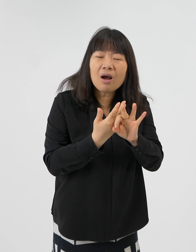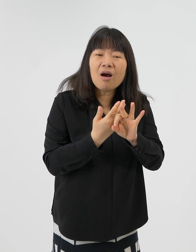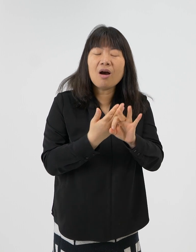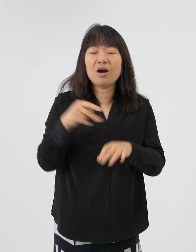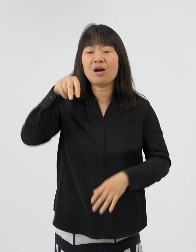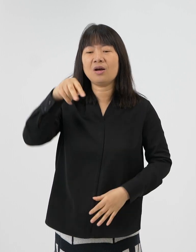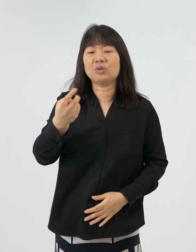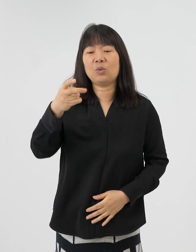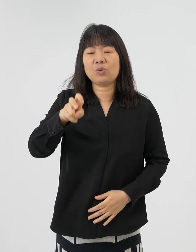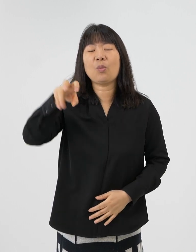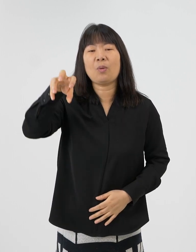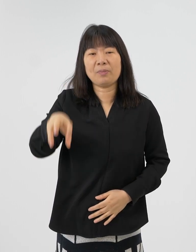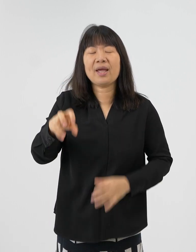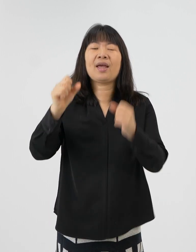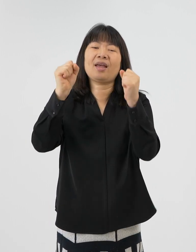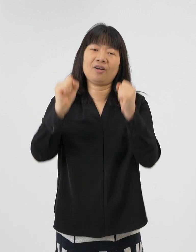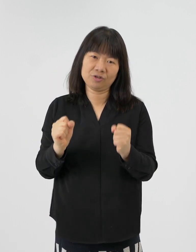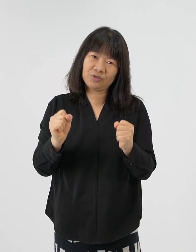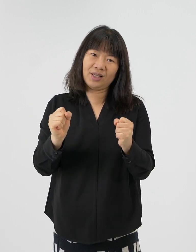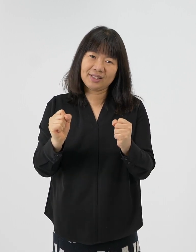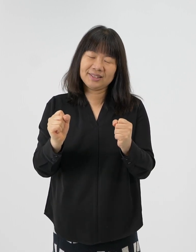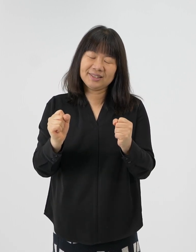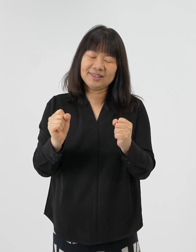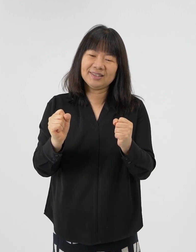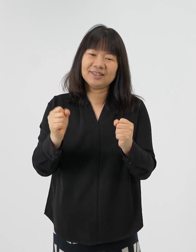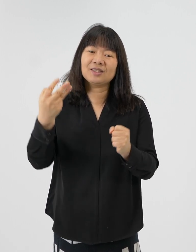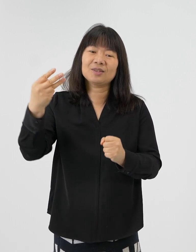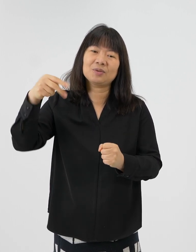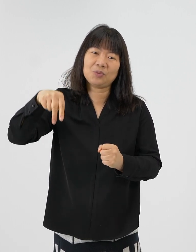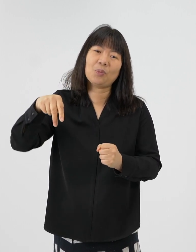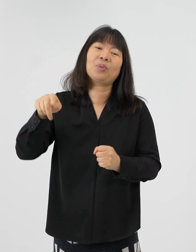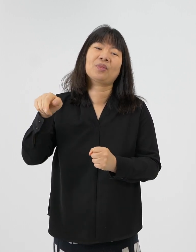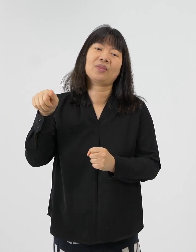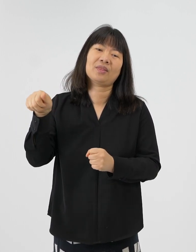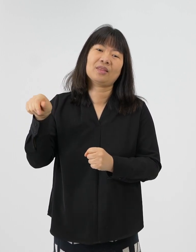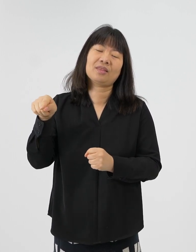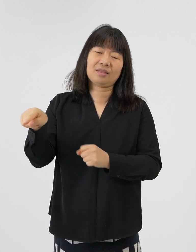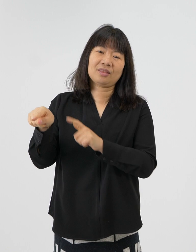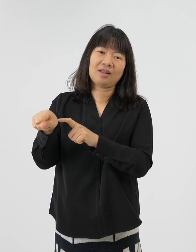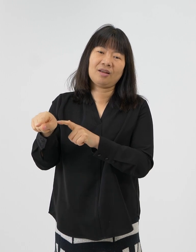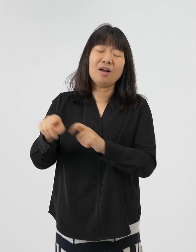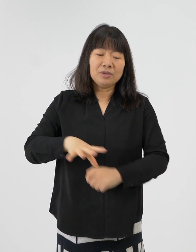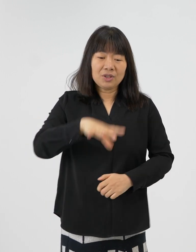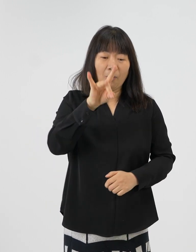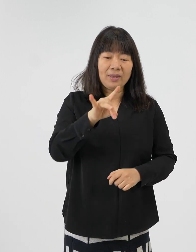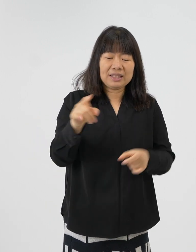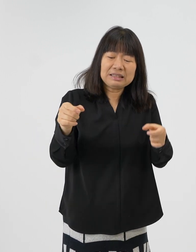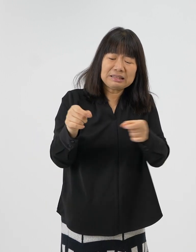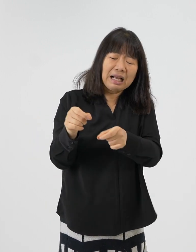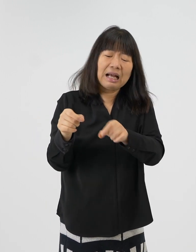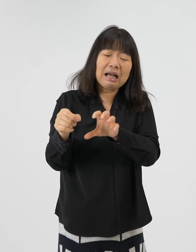소돔에 거주하는, 어느새 슬그머니 소돔에 들어가 살고 있어요.